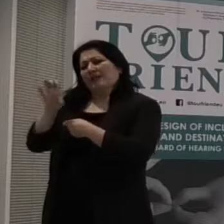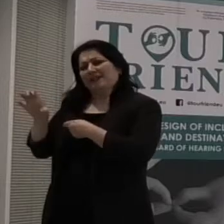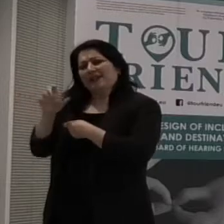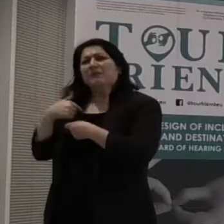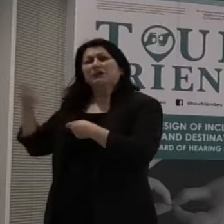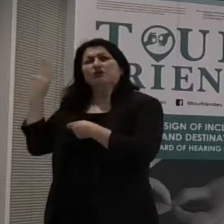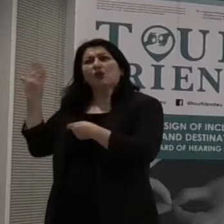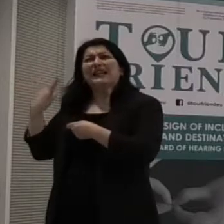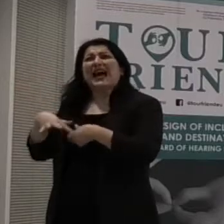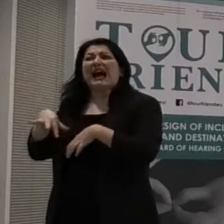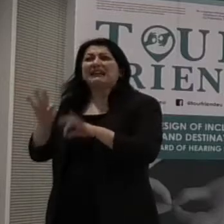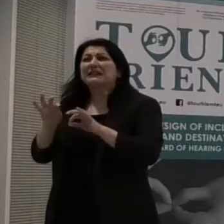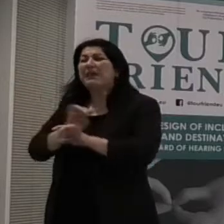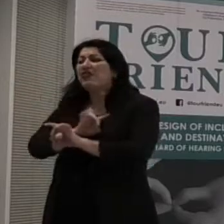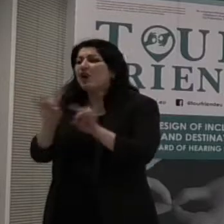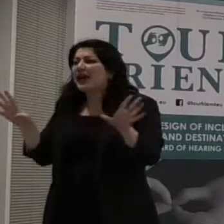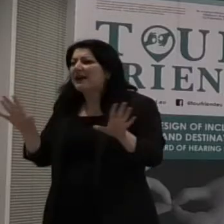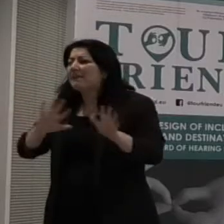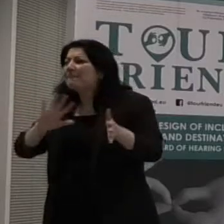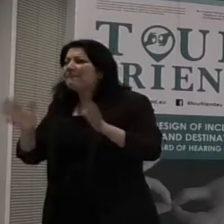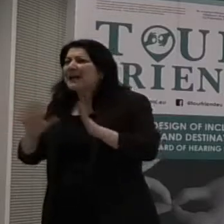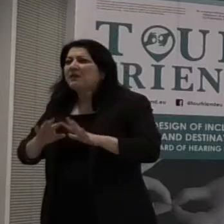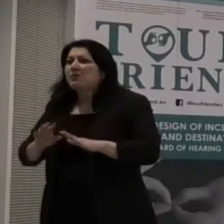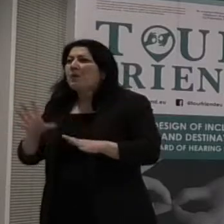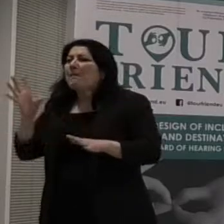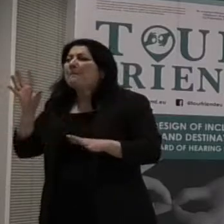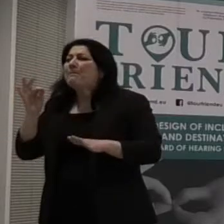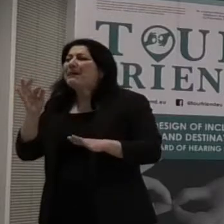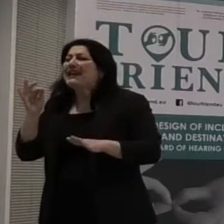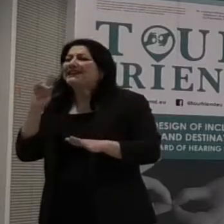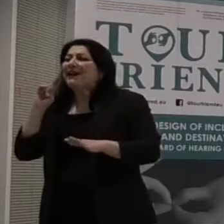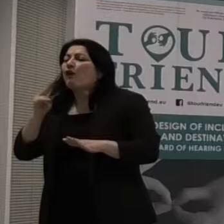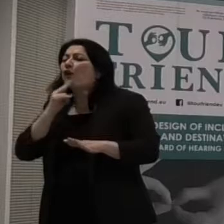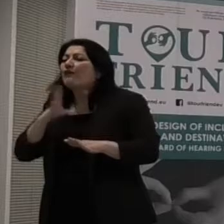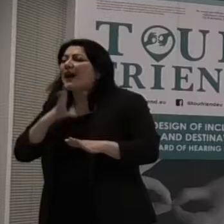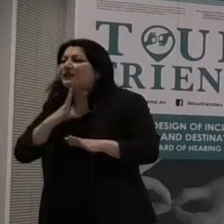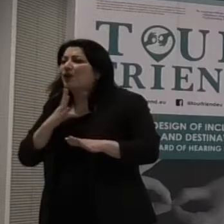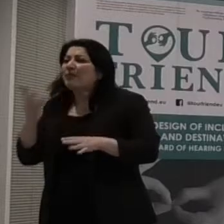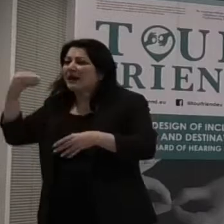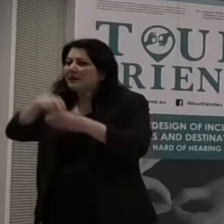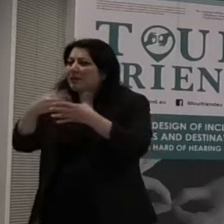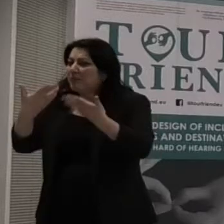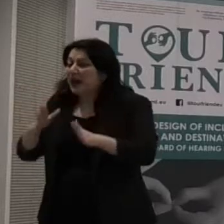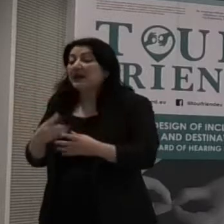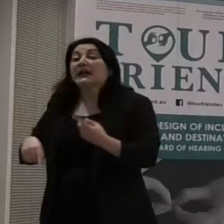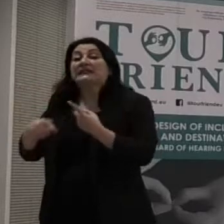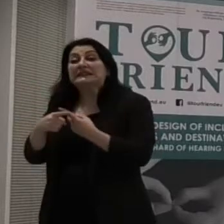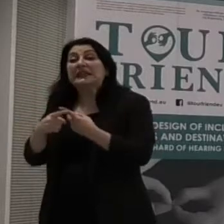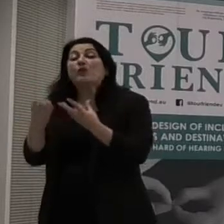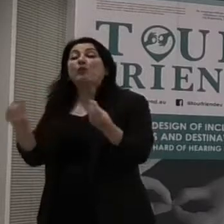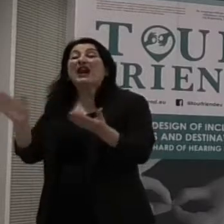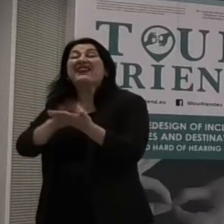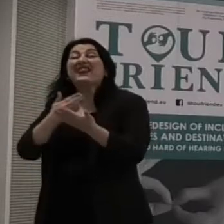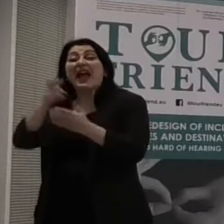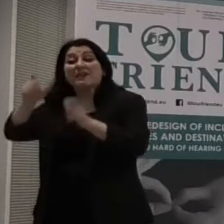αν θυμάμαι, πάνω από 50 κοφούς συμμετέχοντες. Είχαν συμμετάσχει πάρα πολλοί διερμηνείς με θελοντική